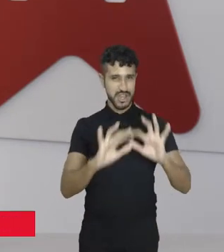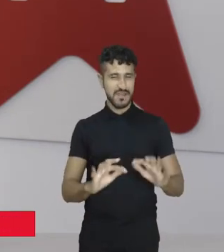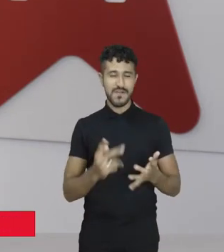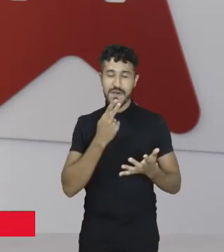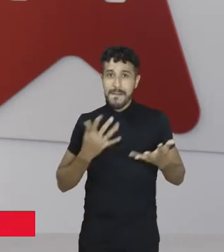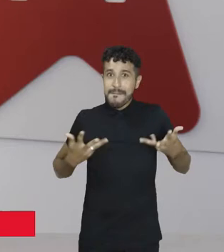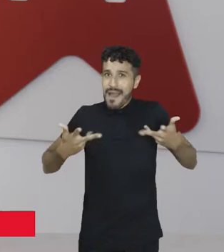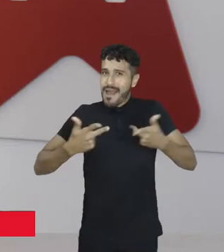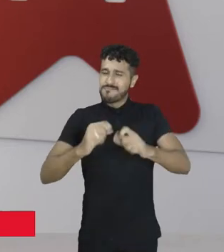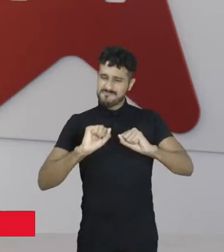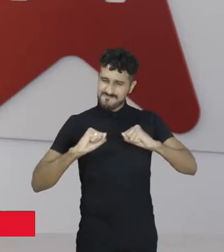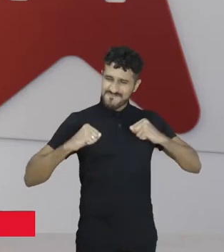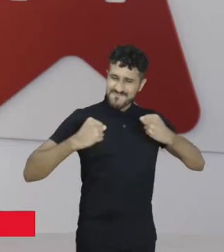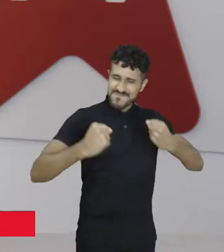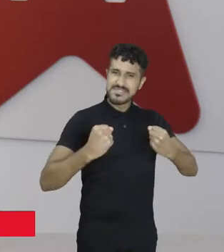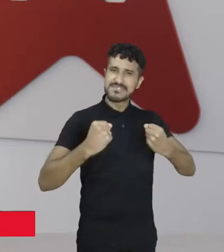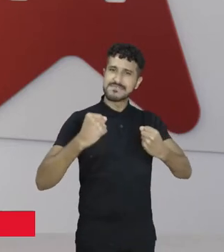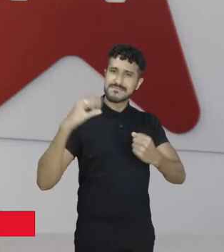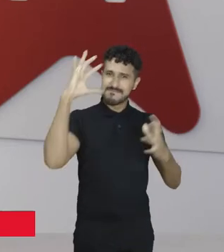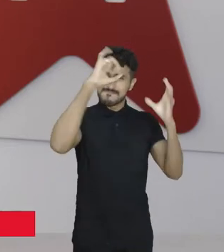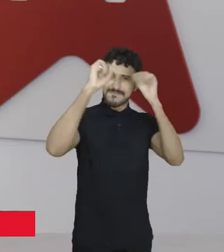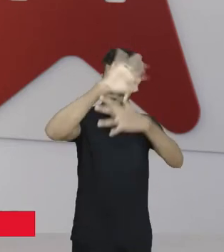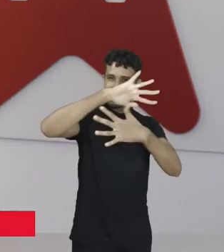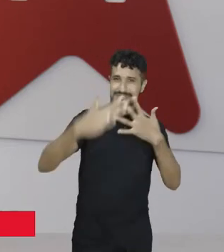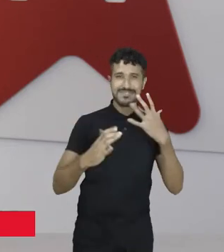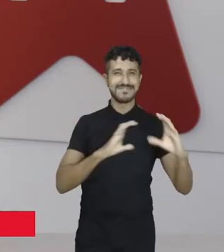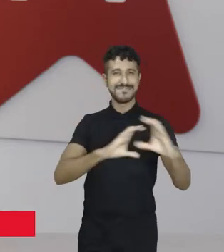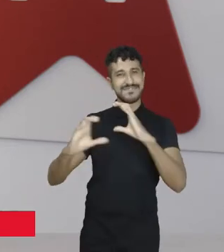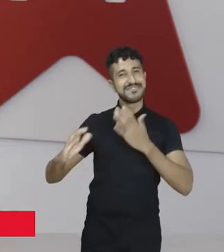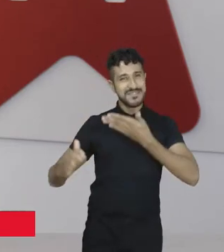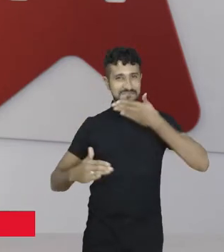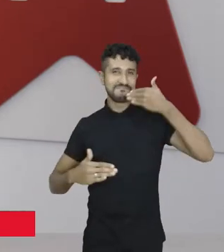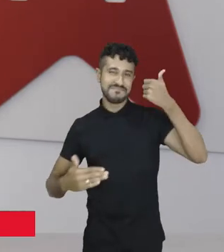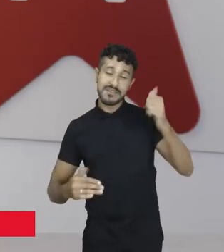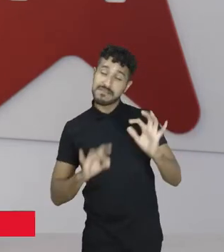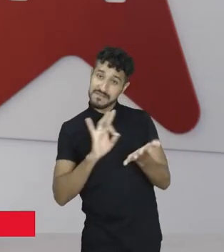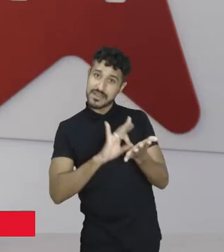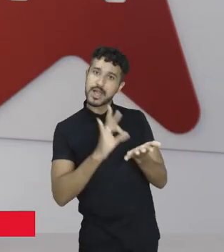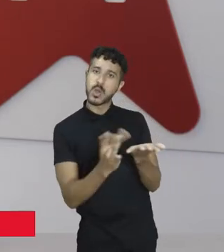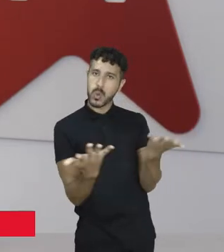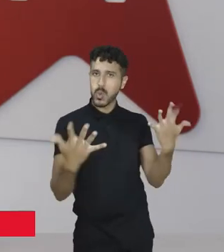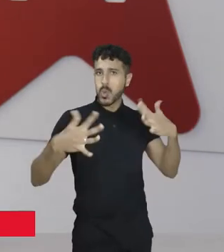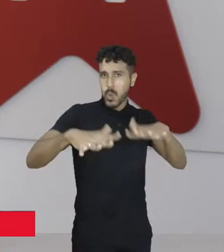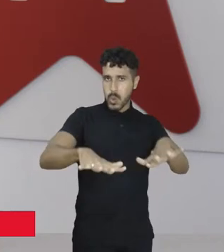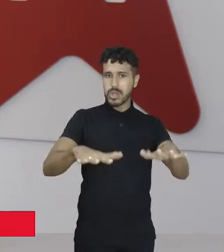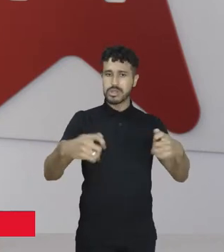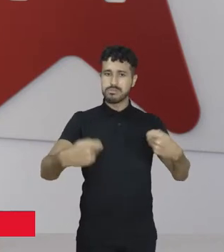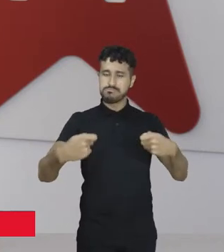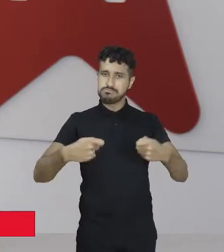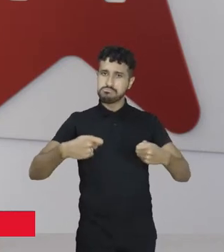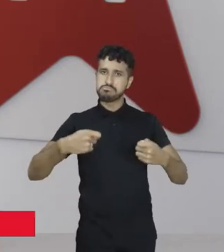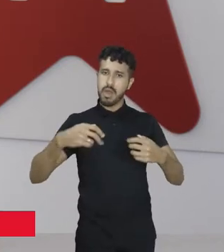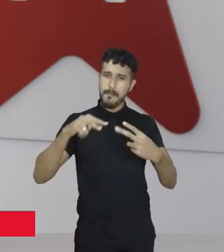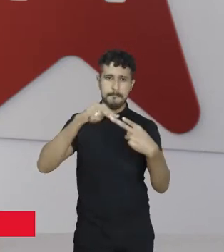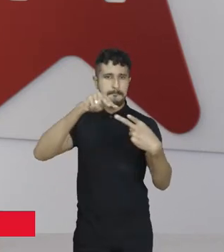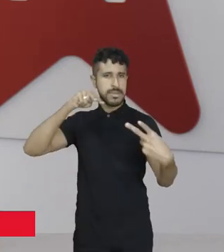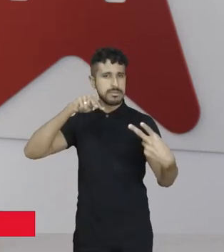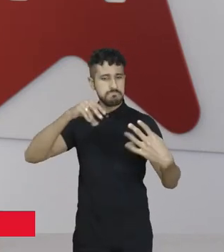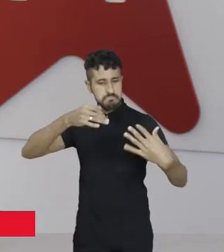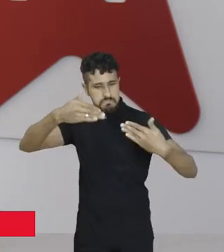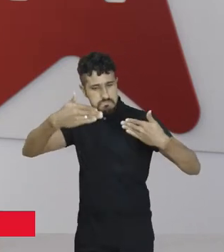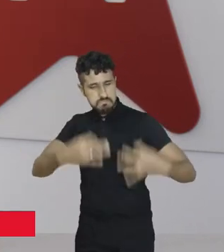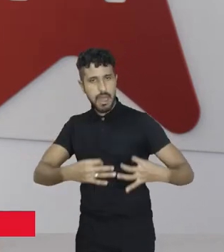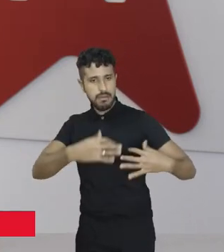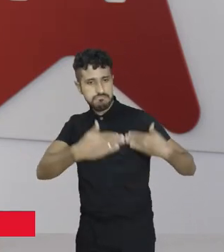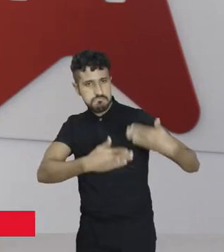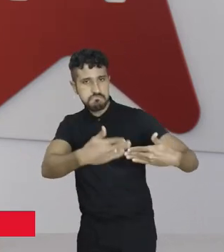nos esforcemos para aprender essa língua e nos comunicarmos melhor. Verdade, a inclusão tem que ser um caminho, sem dúvida